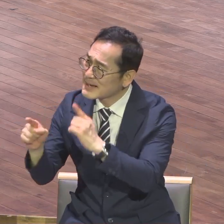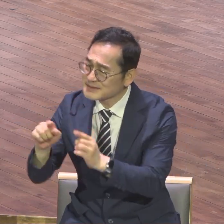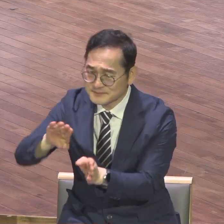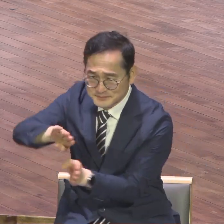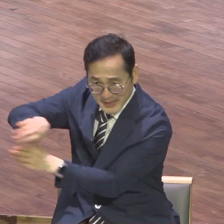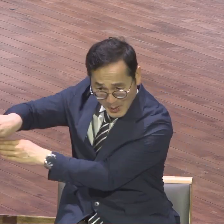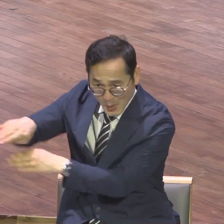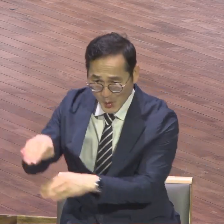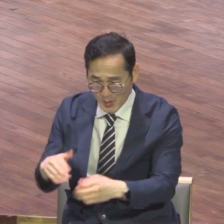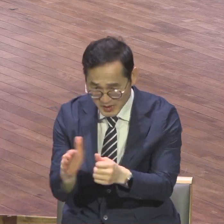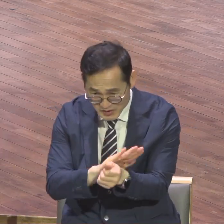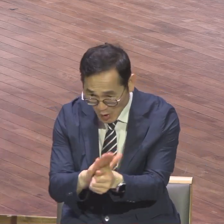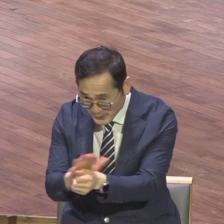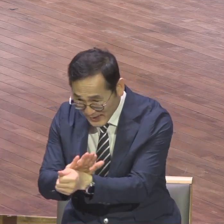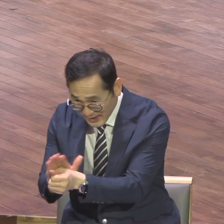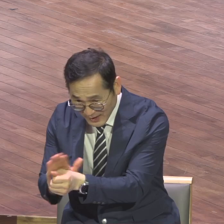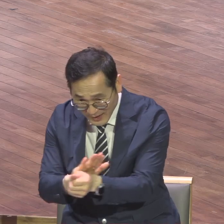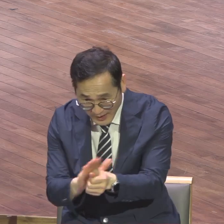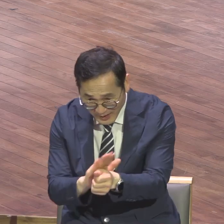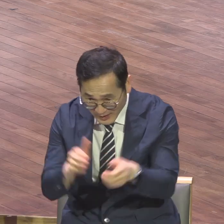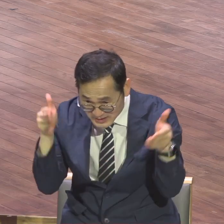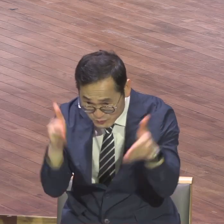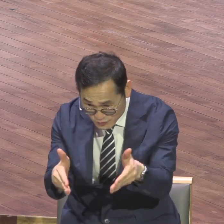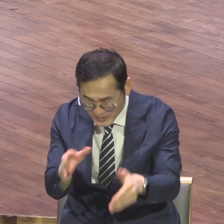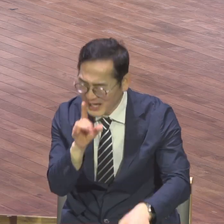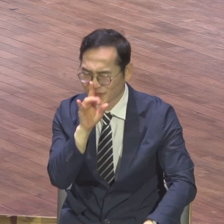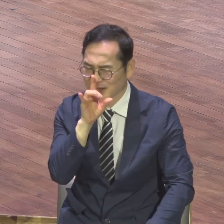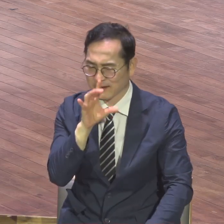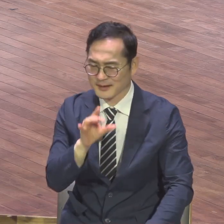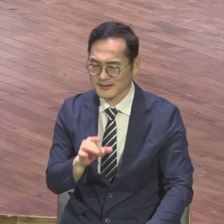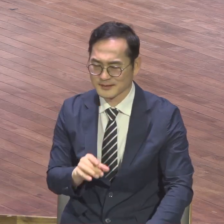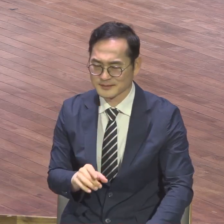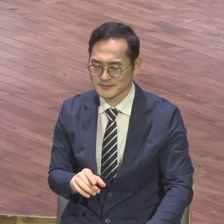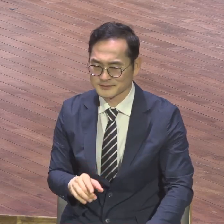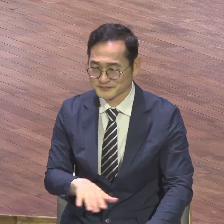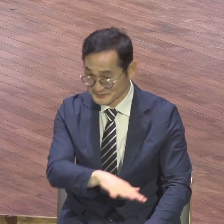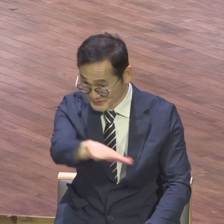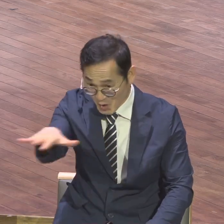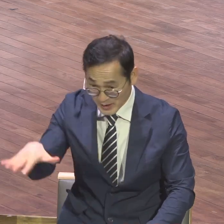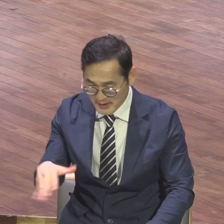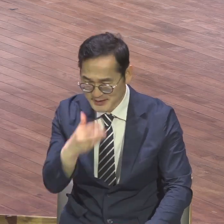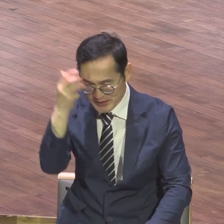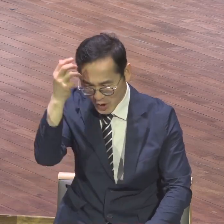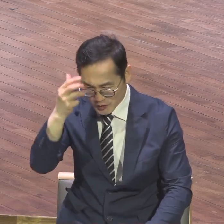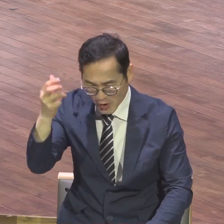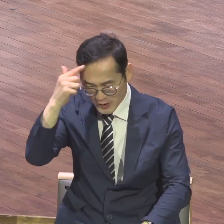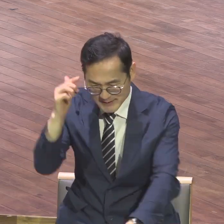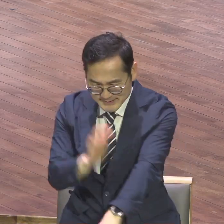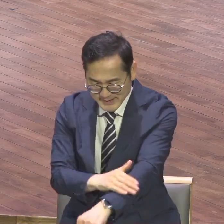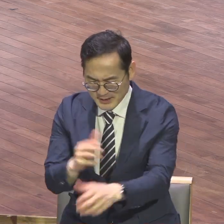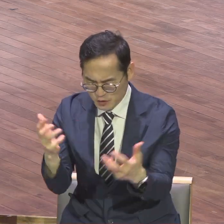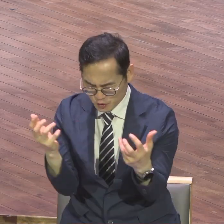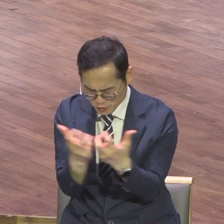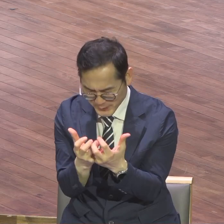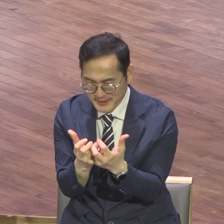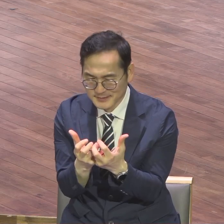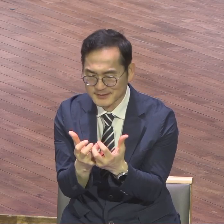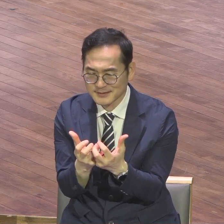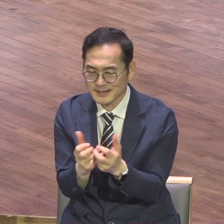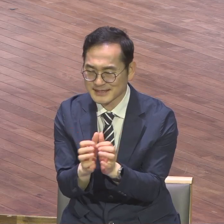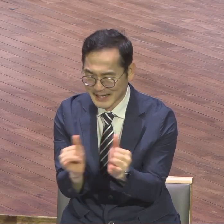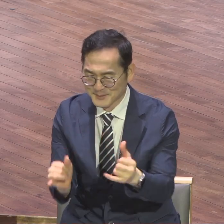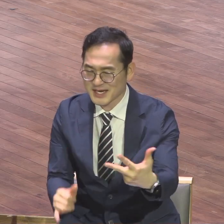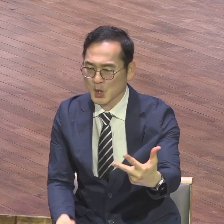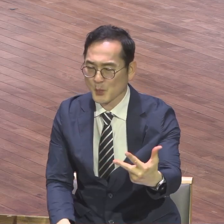제쳐놓고 접대를 일삼는 것이 마땅하지 아니하니 형제들아 너희 가운데서 성령과 지혜가 충만하여 칭찬받는